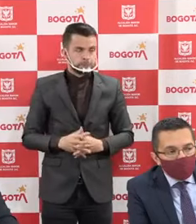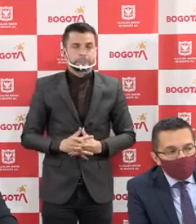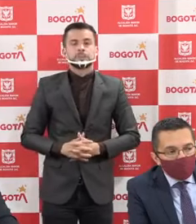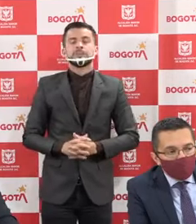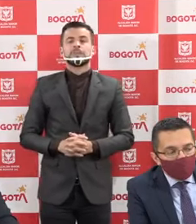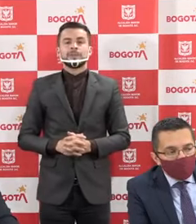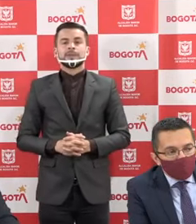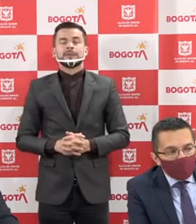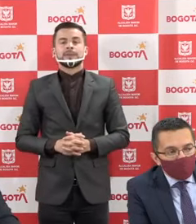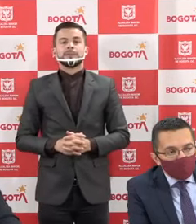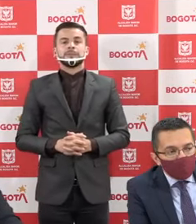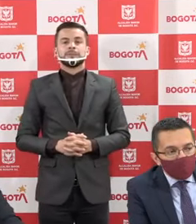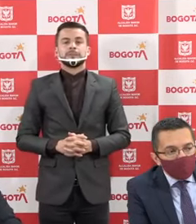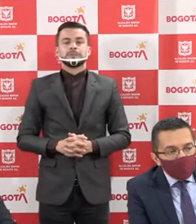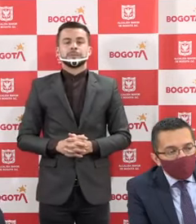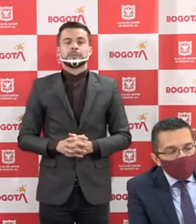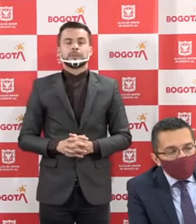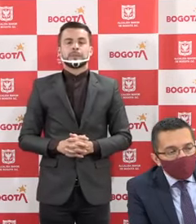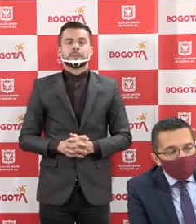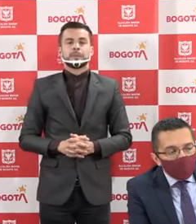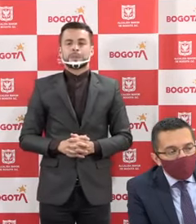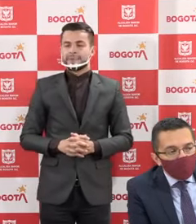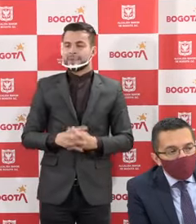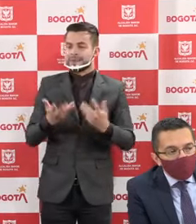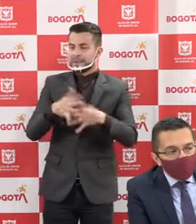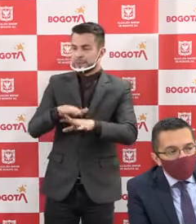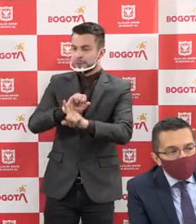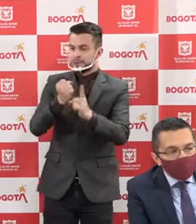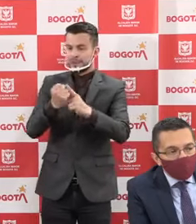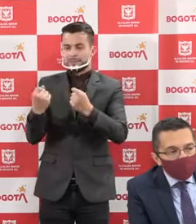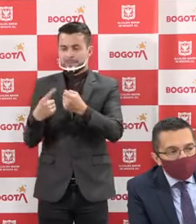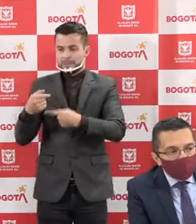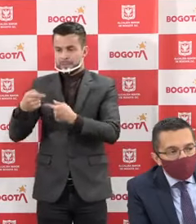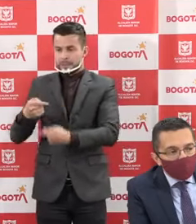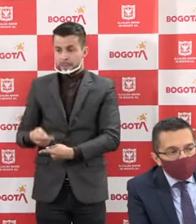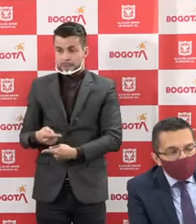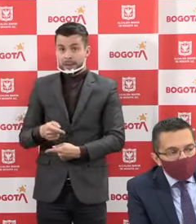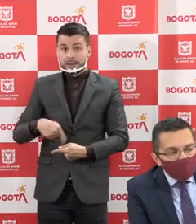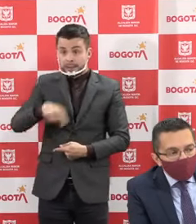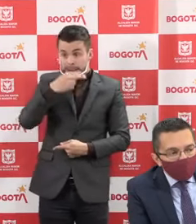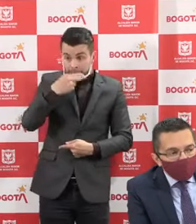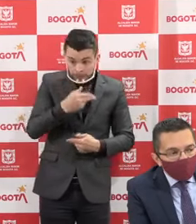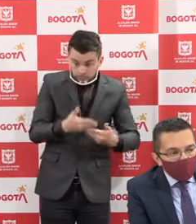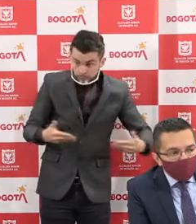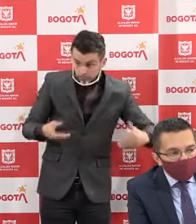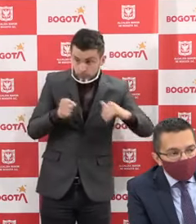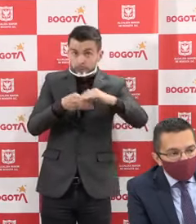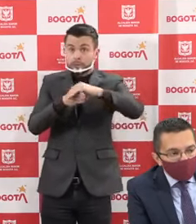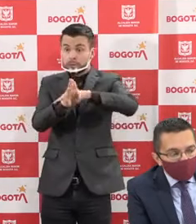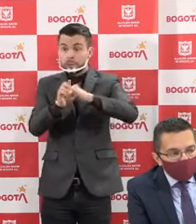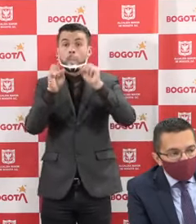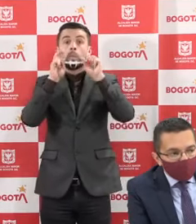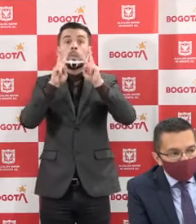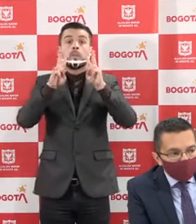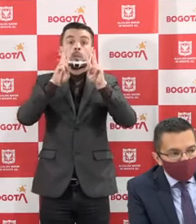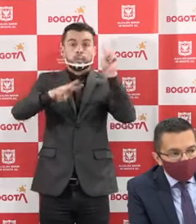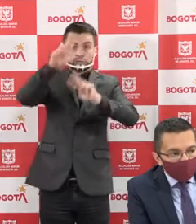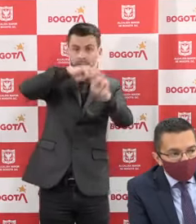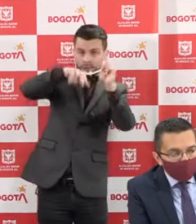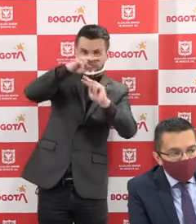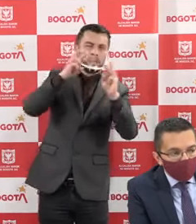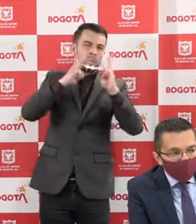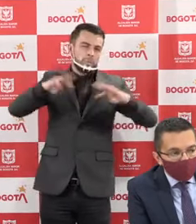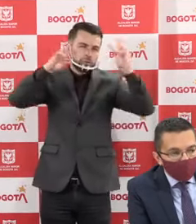preguntan si desde las redes sociales los niños ya pueden asistir a espacios de recreación y cultura como por ejemplo el museo nacional de jueves a